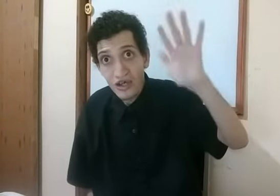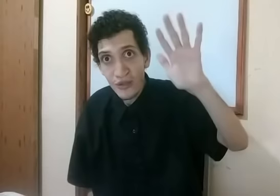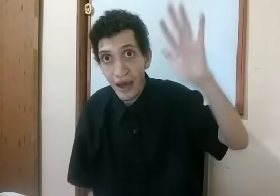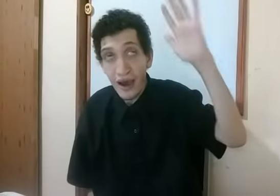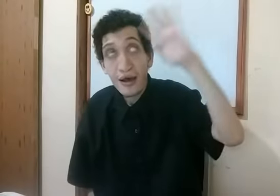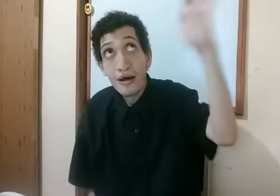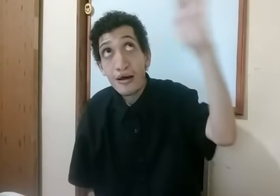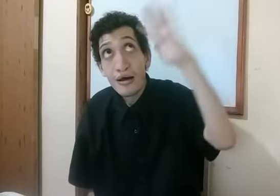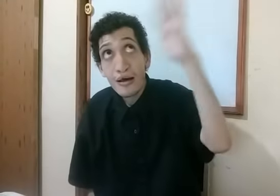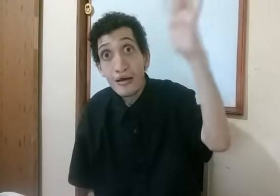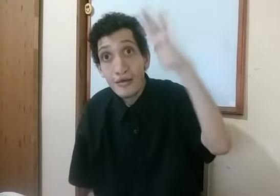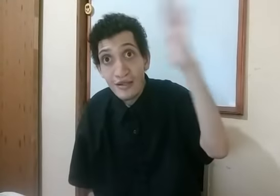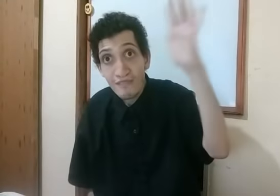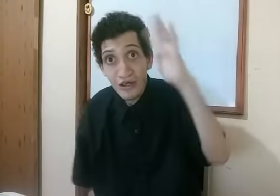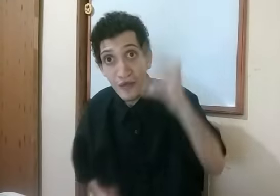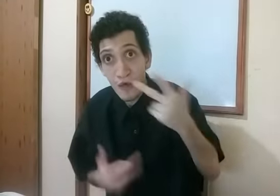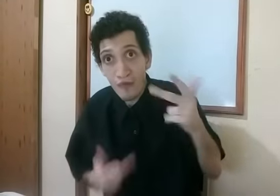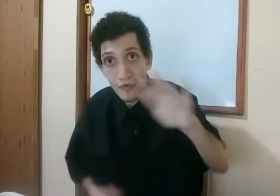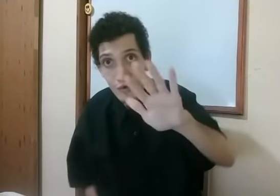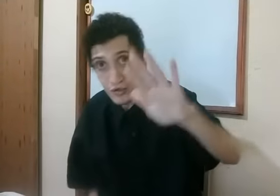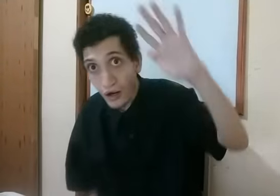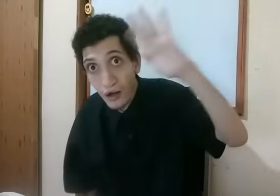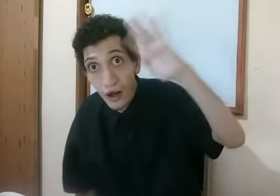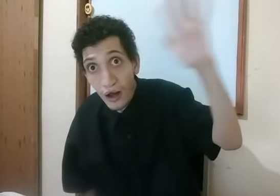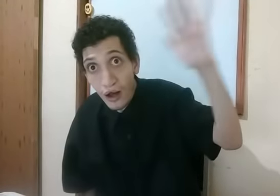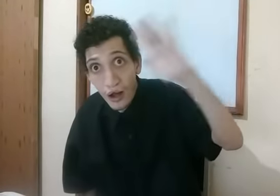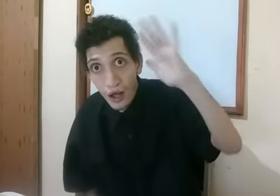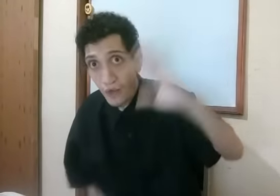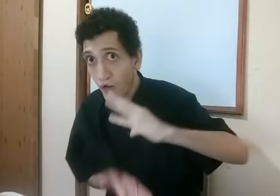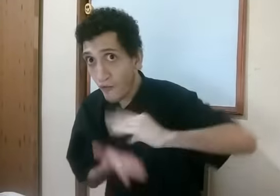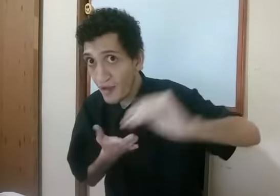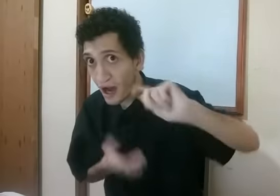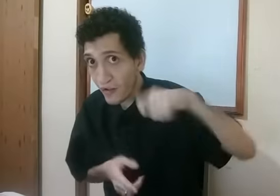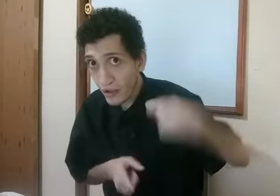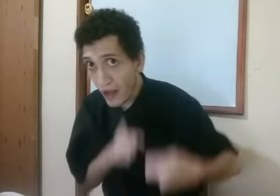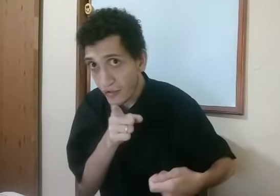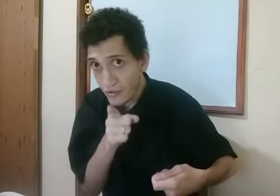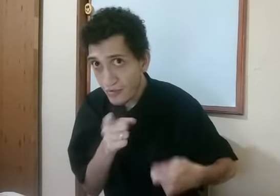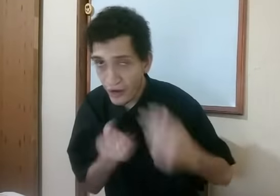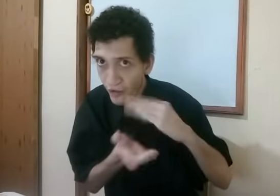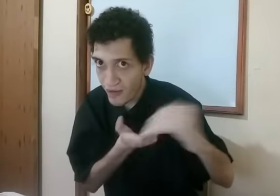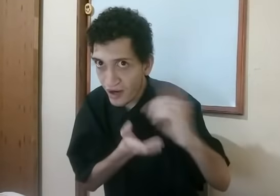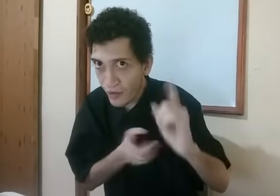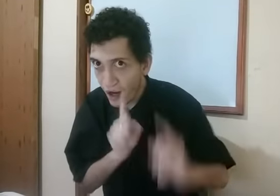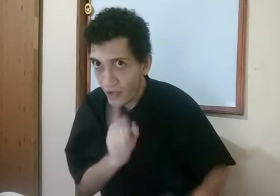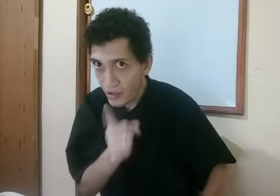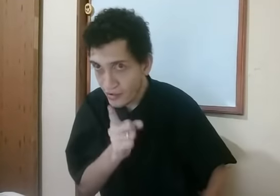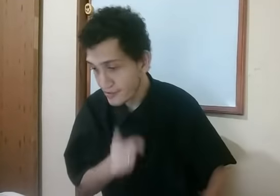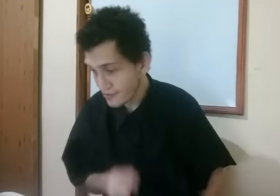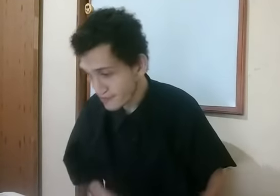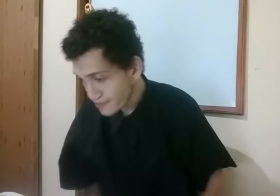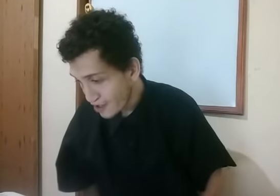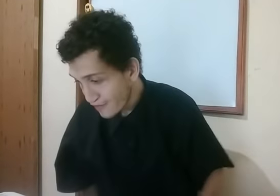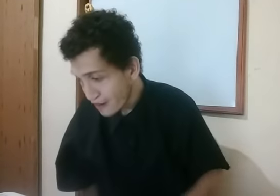imaginar. Imaginando alguma coisa. E copiar o sinal. Tá copiando não, hein? Vamos lá.